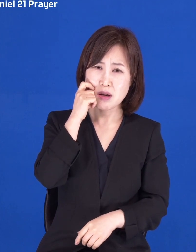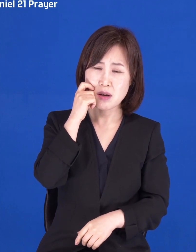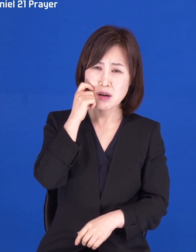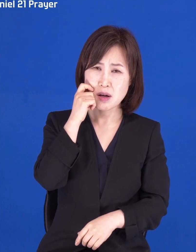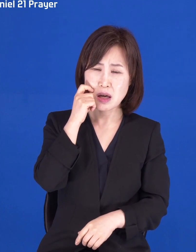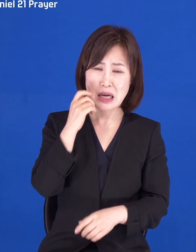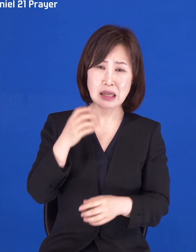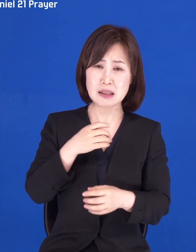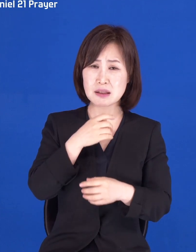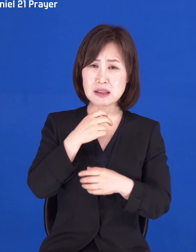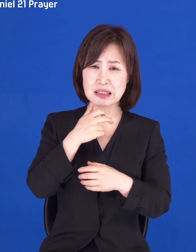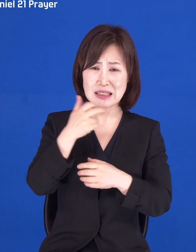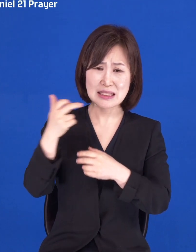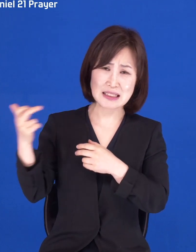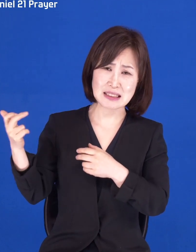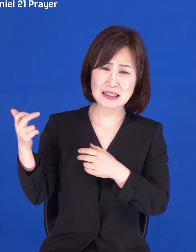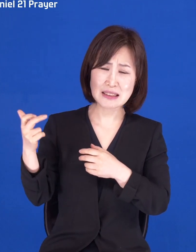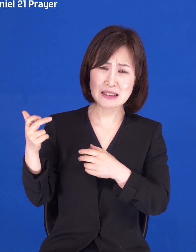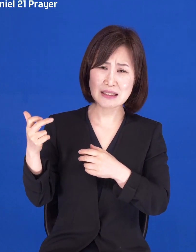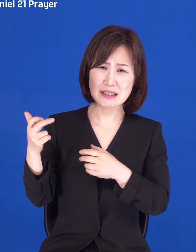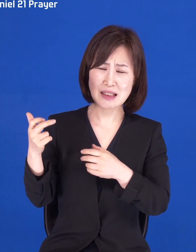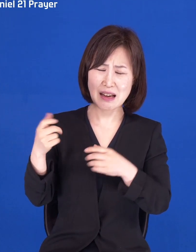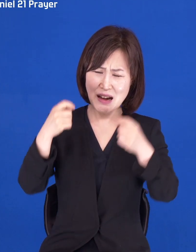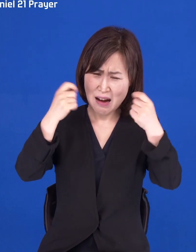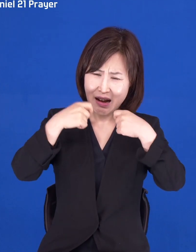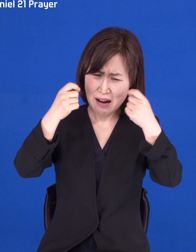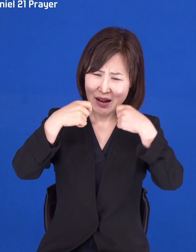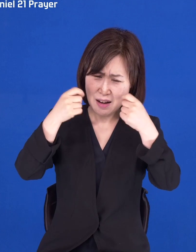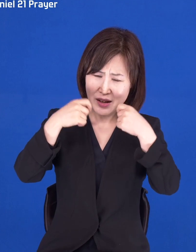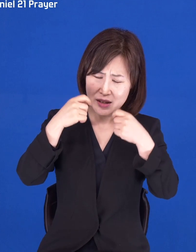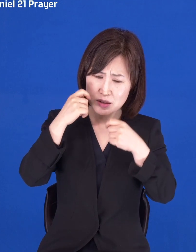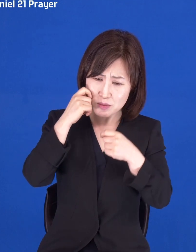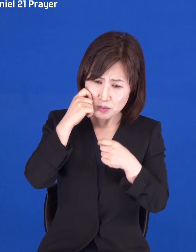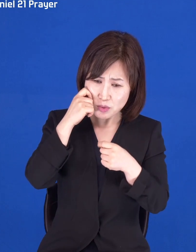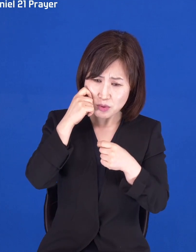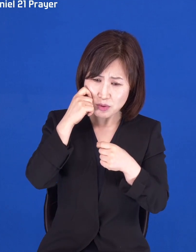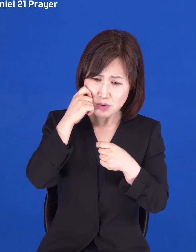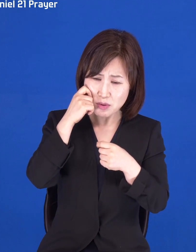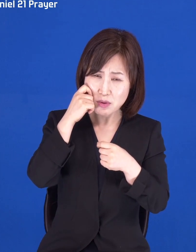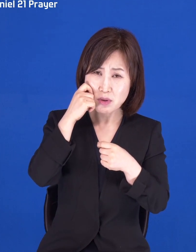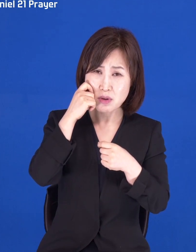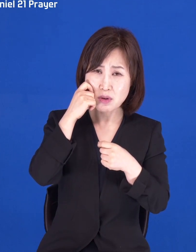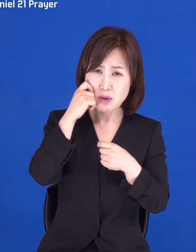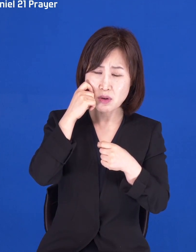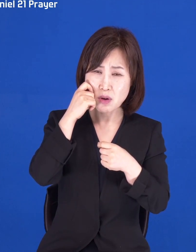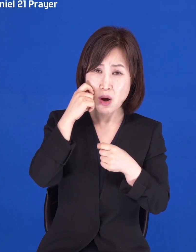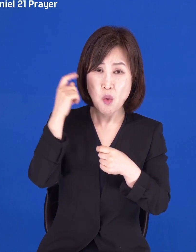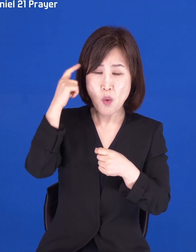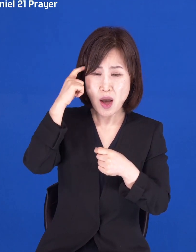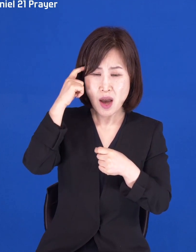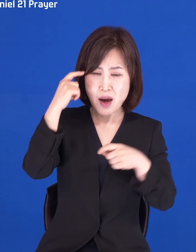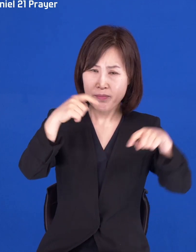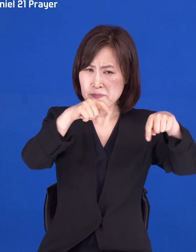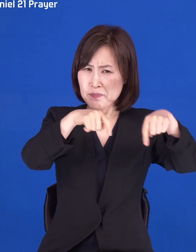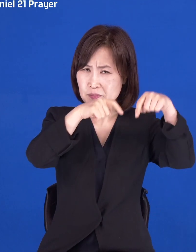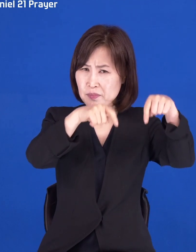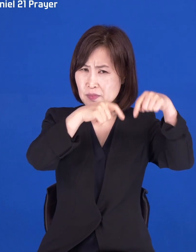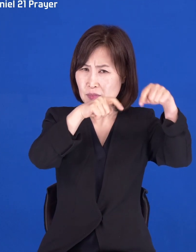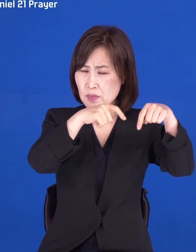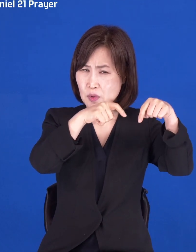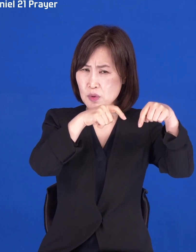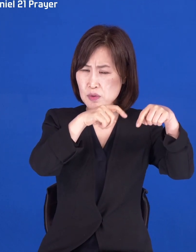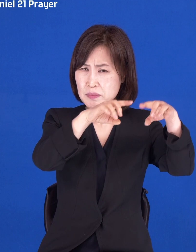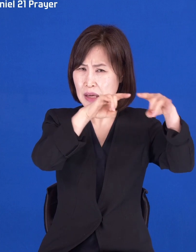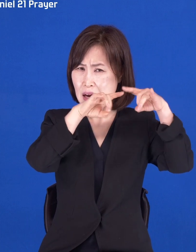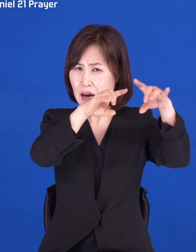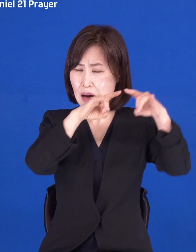막 펑펑 집안에서만큼은 울고 싶었는데 그마저도 집안의 도청장치가 되어서 슬퍼하는